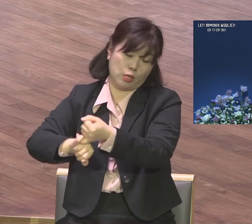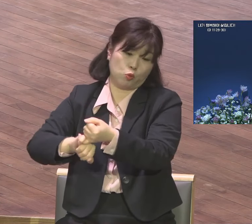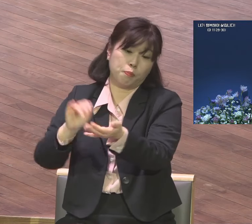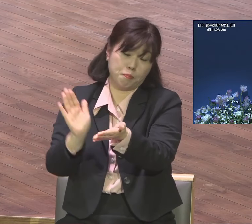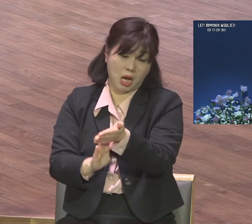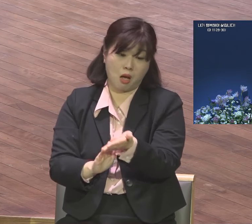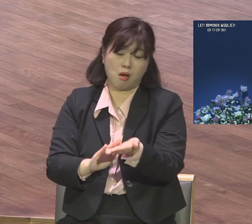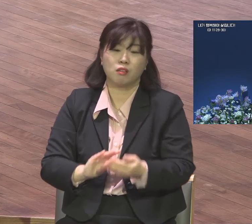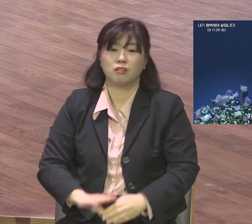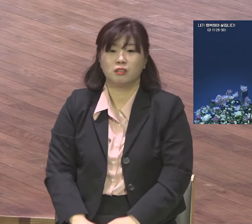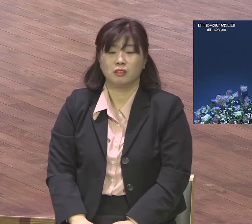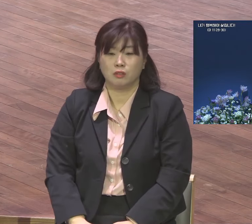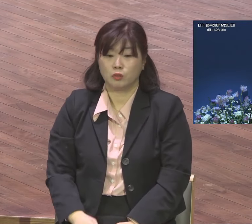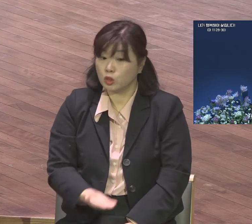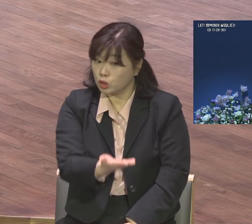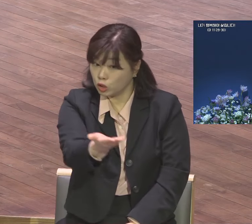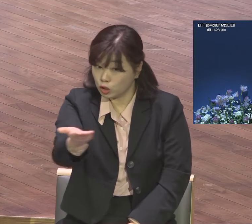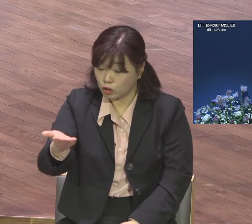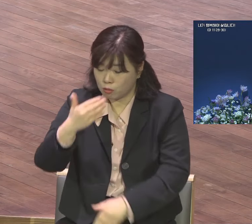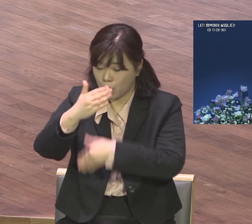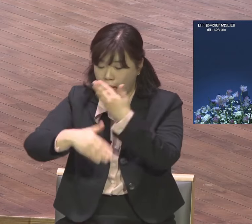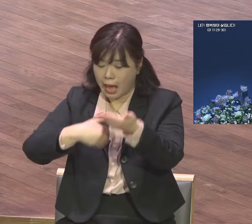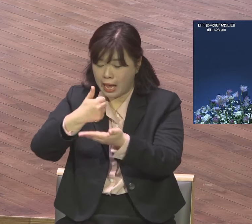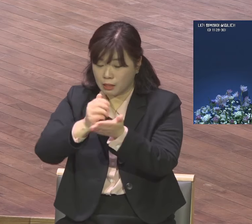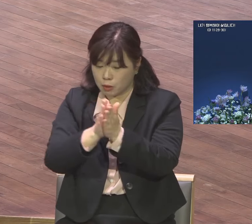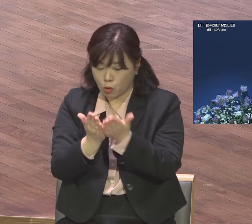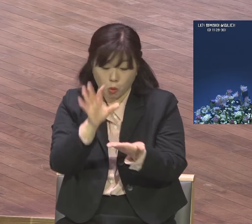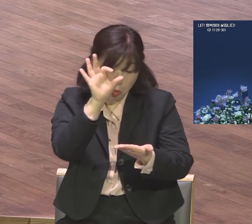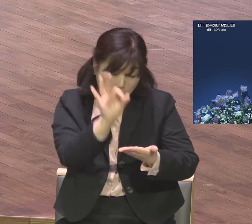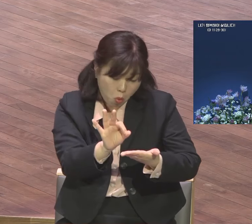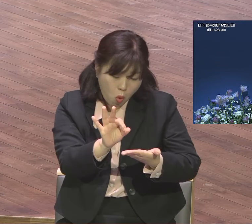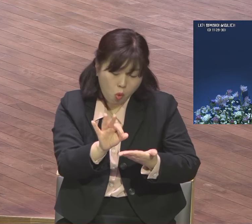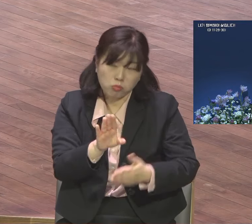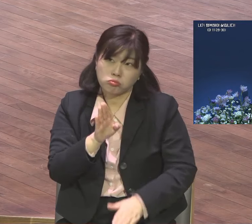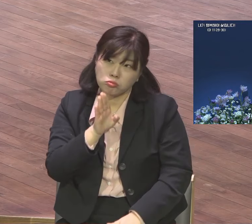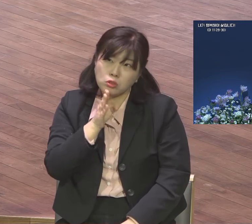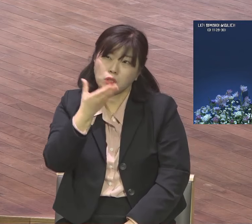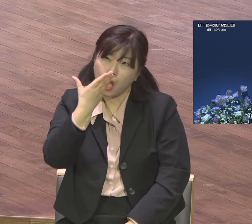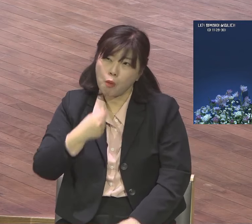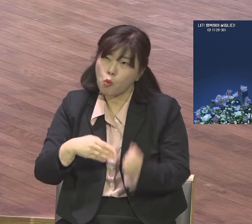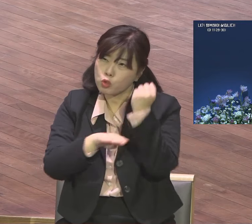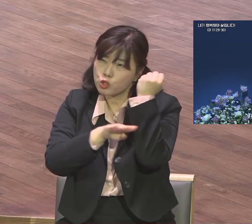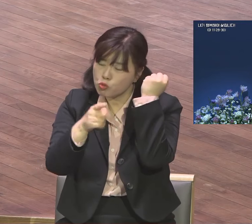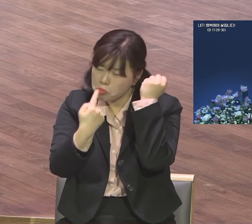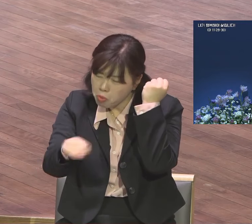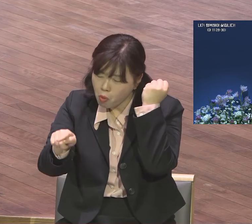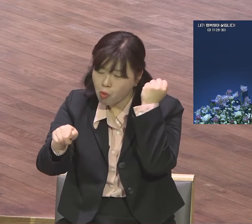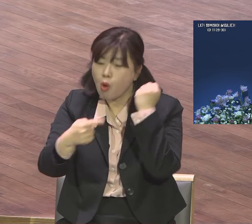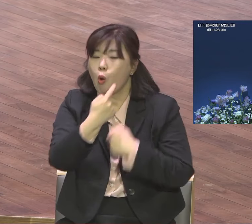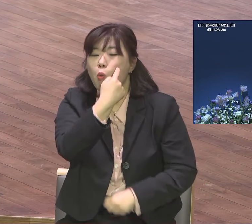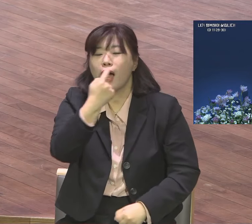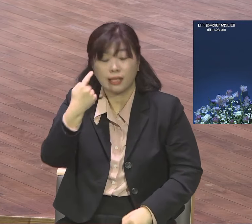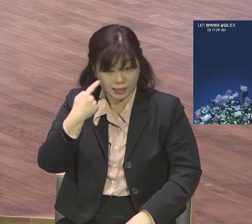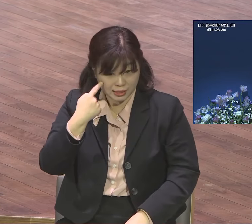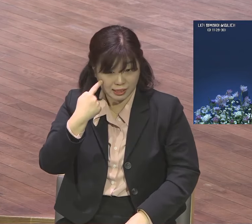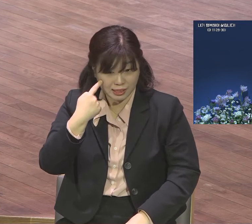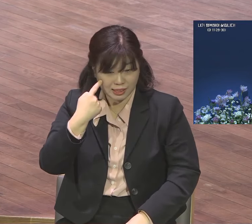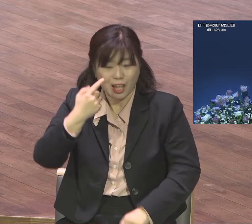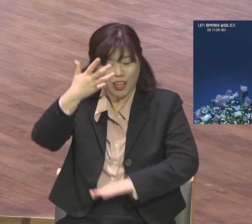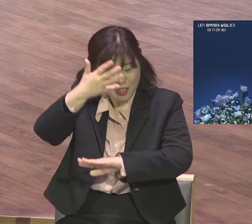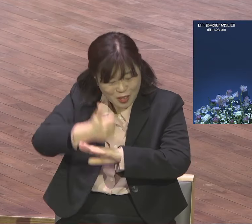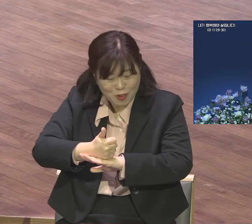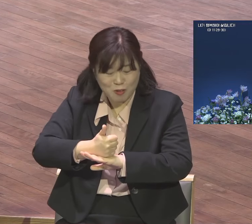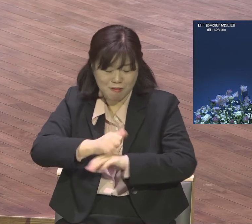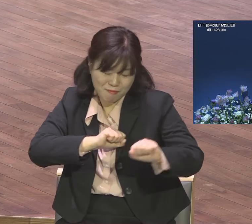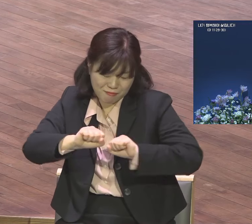성도님들은 성경적 행복이 무엇인지 답을 얻고 영육간 삶의 장막터를 넓혀가는 그리스도의